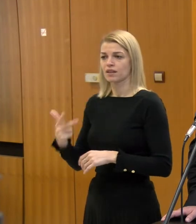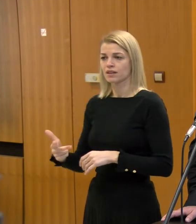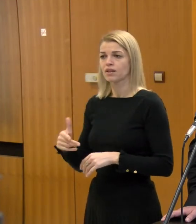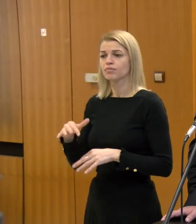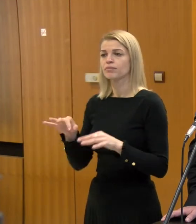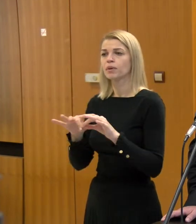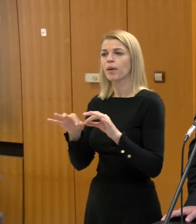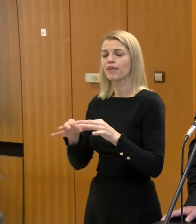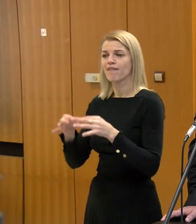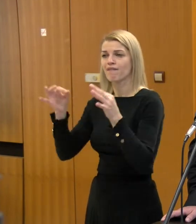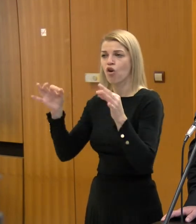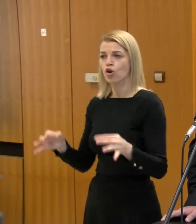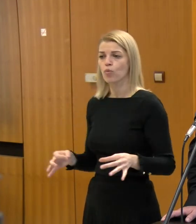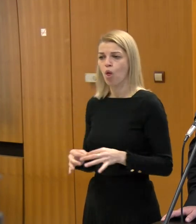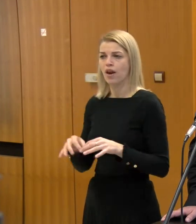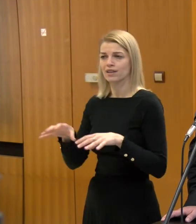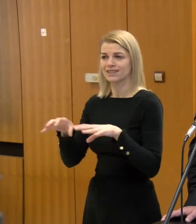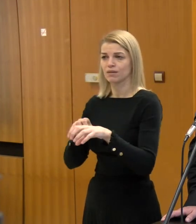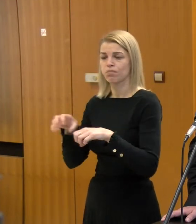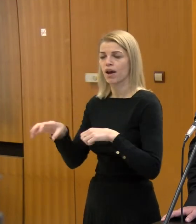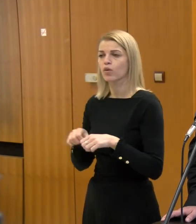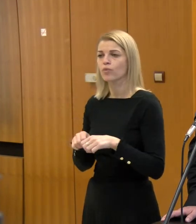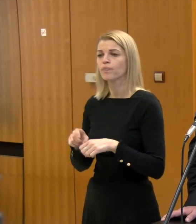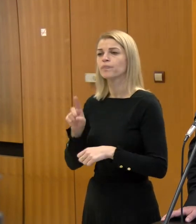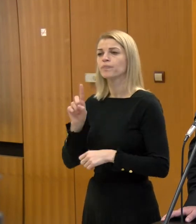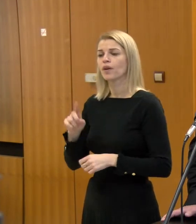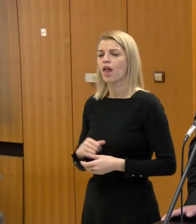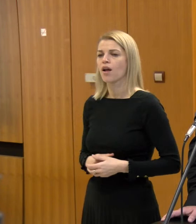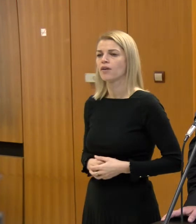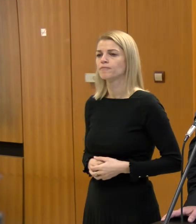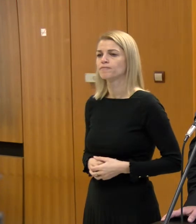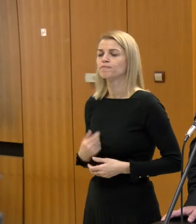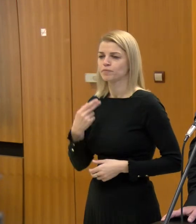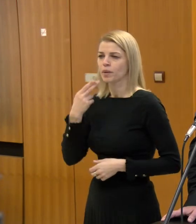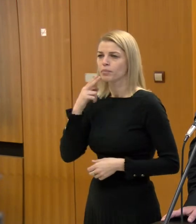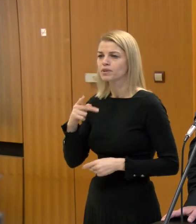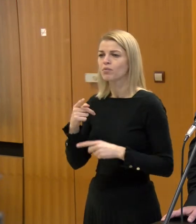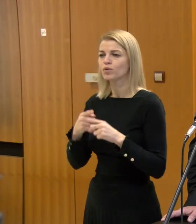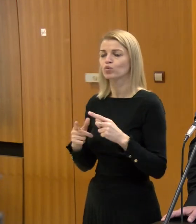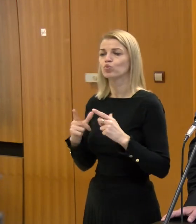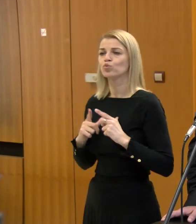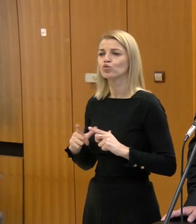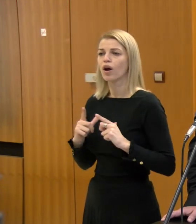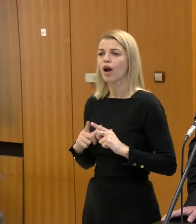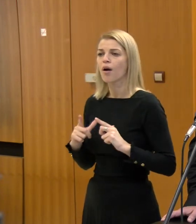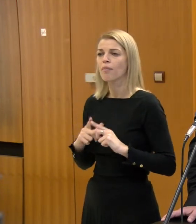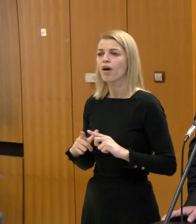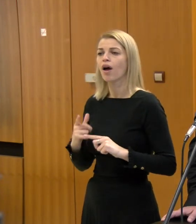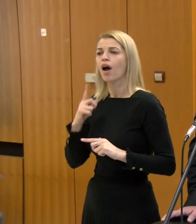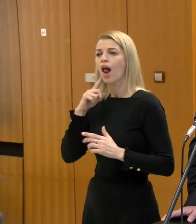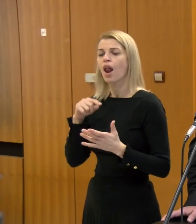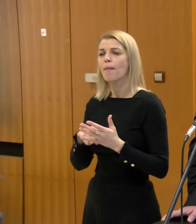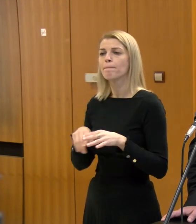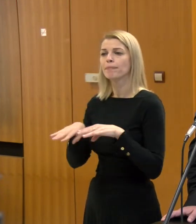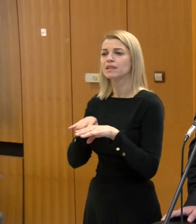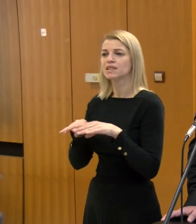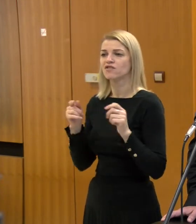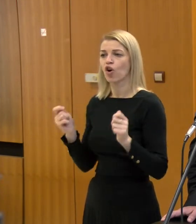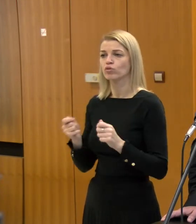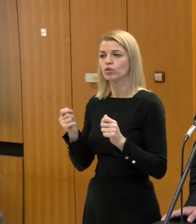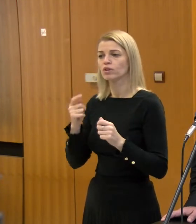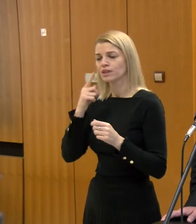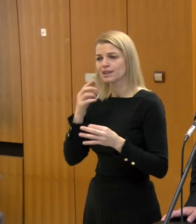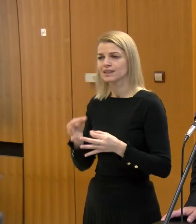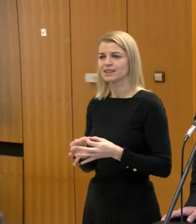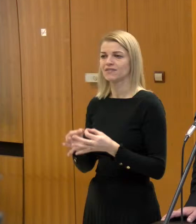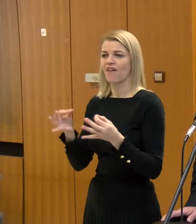pripravený formulár tohoto zberu, ale priznám, že trošku čakáme na to, keď ministerstvo hospodárstva